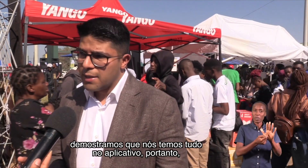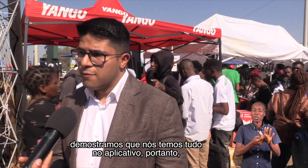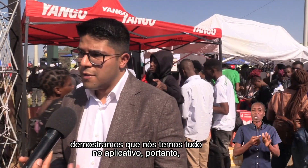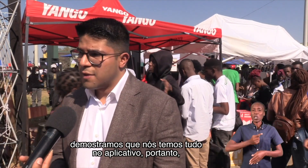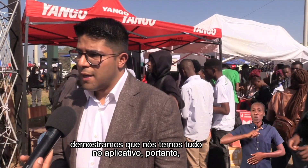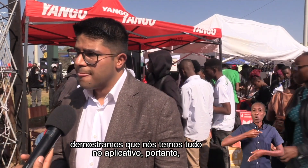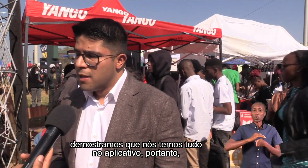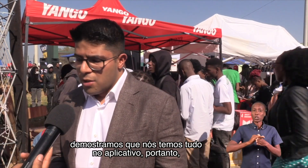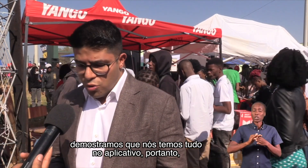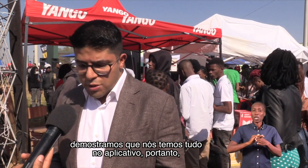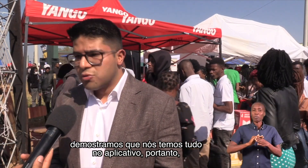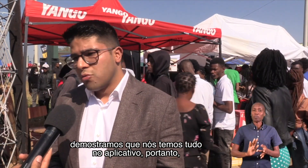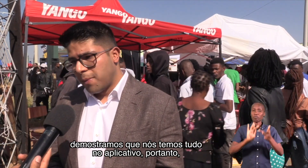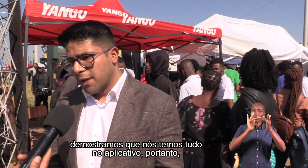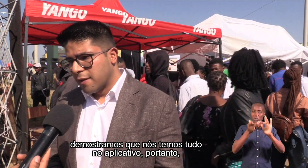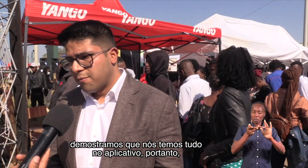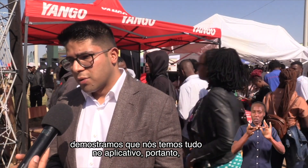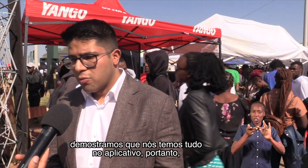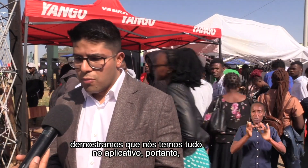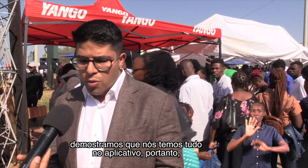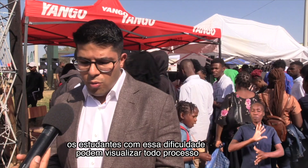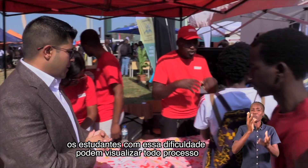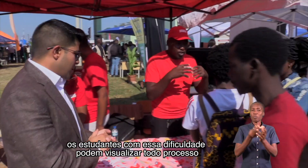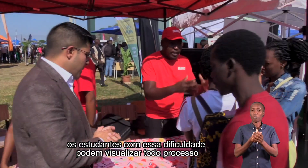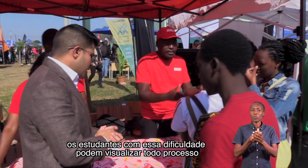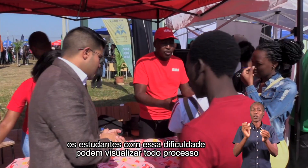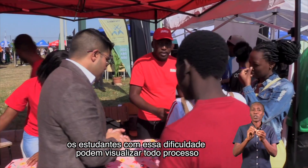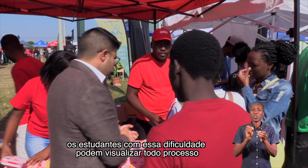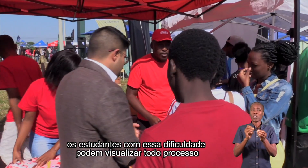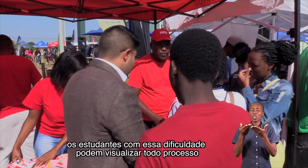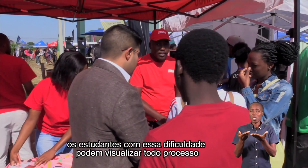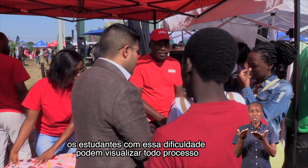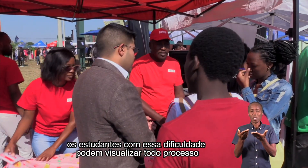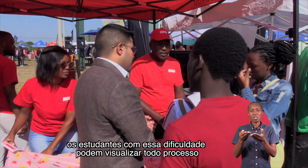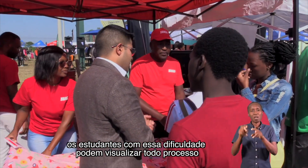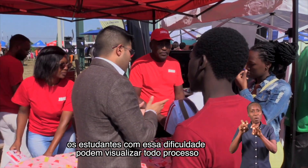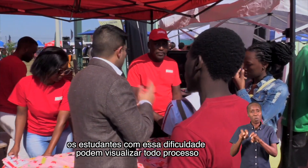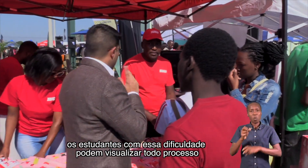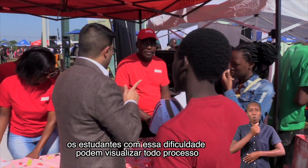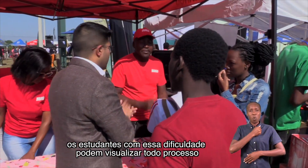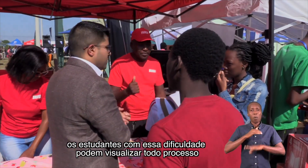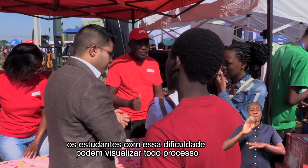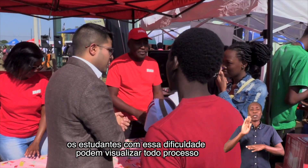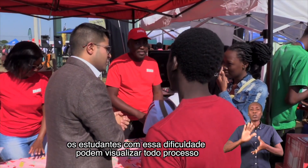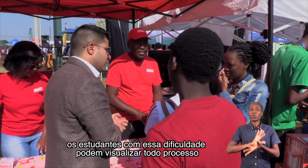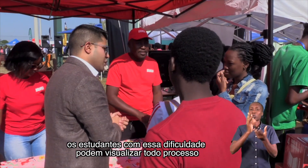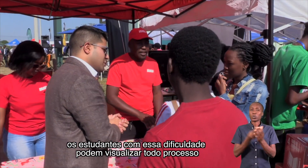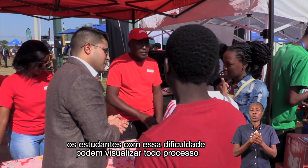aplicativo, na verdade, nós temos tudo no aplicativo. Portanto, os estudantes com esta dificuldade podem visualizar todo o processo